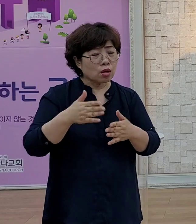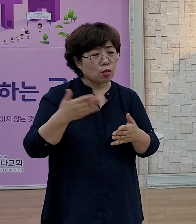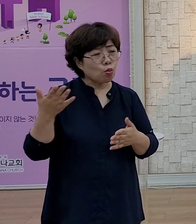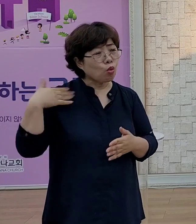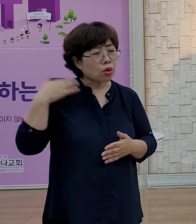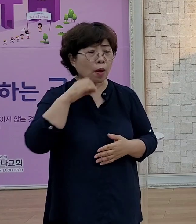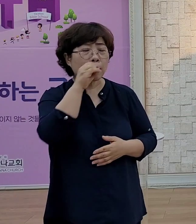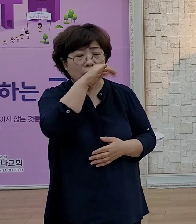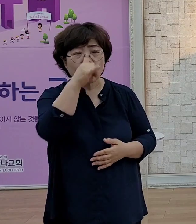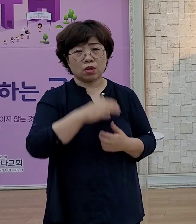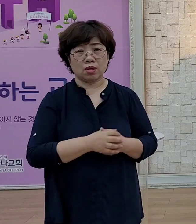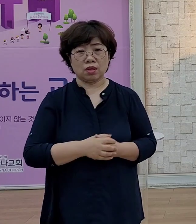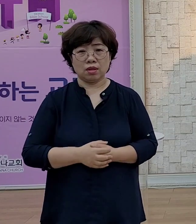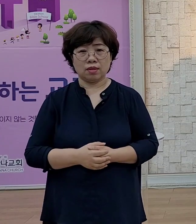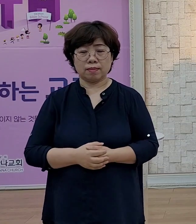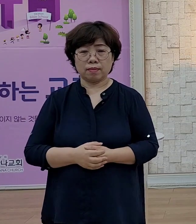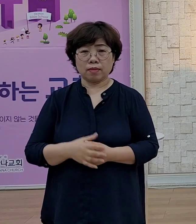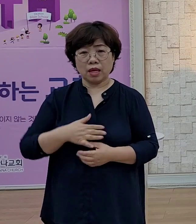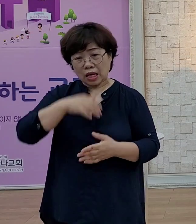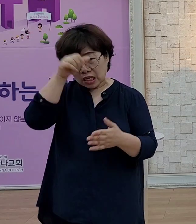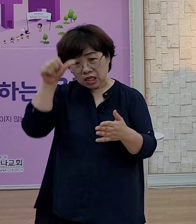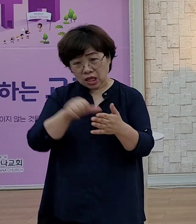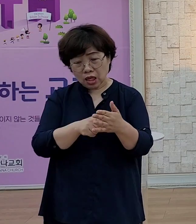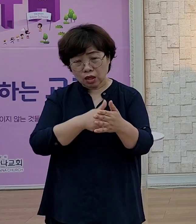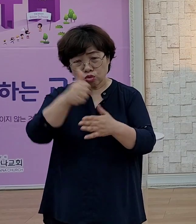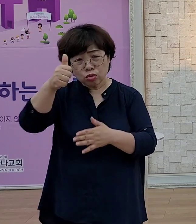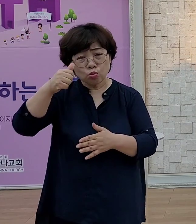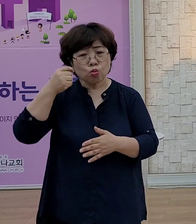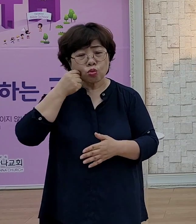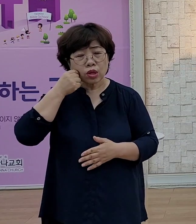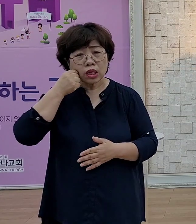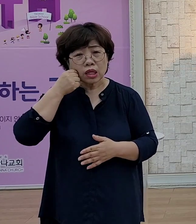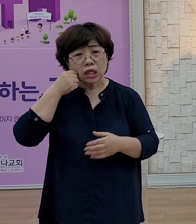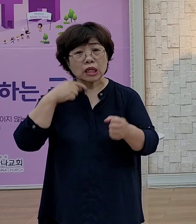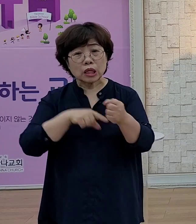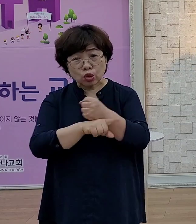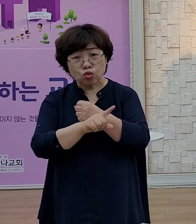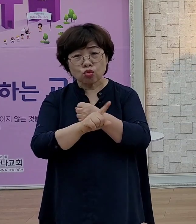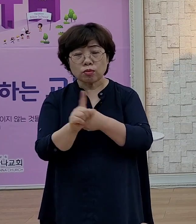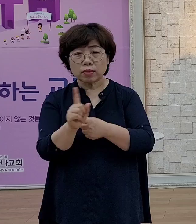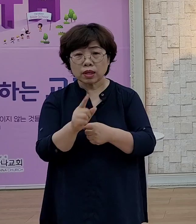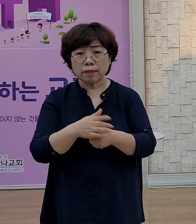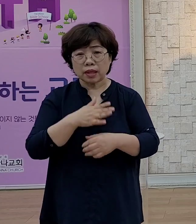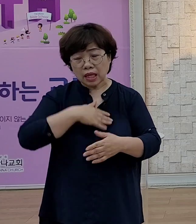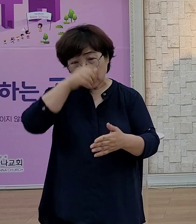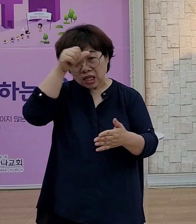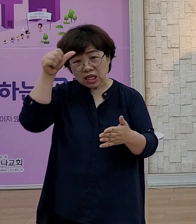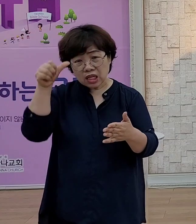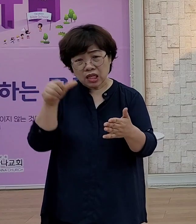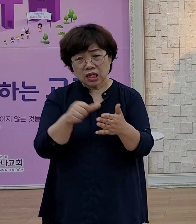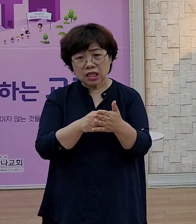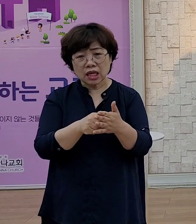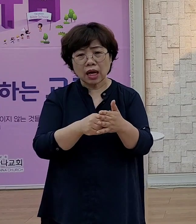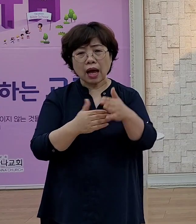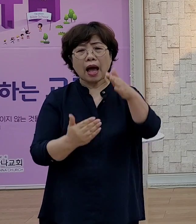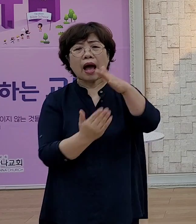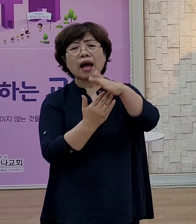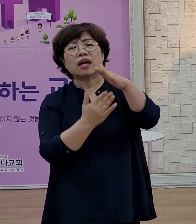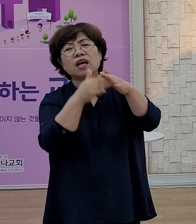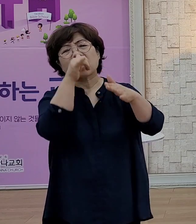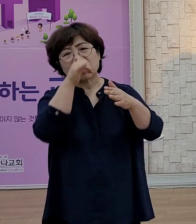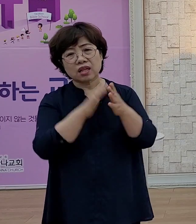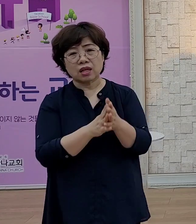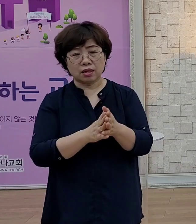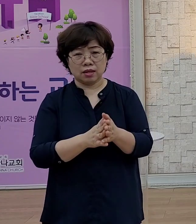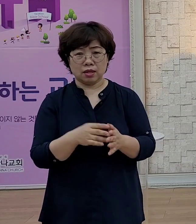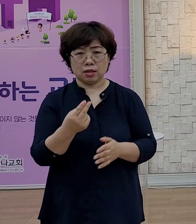거예요. 왜 내가 내 인생의 주인이 될 수 없느냐? 바로 우리 이 인생의 유한성 때문에.